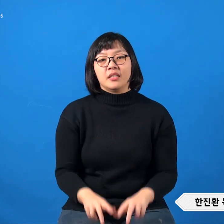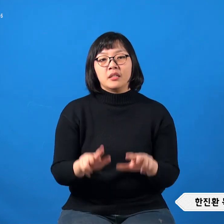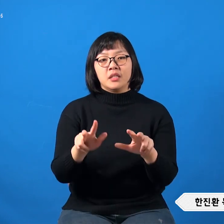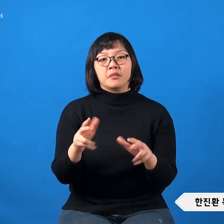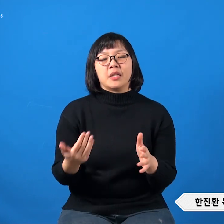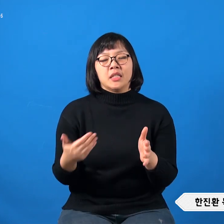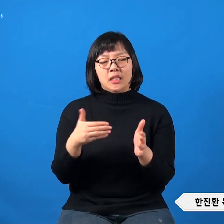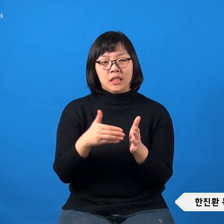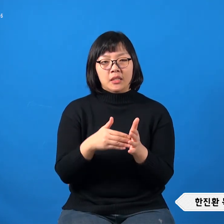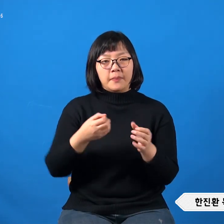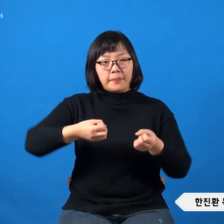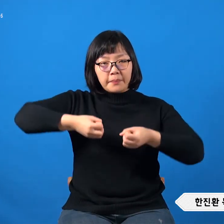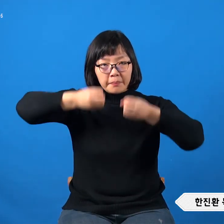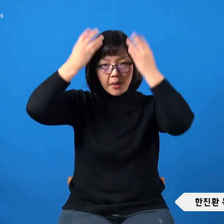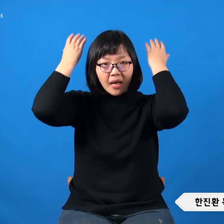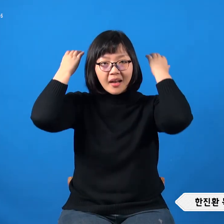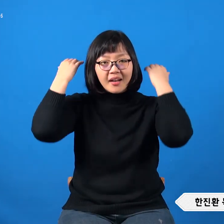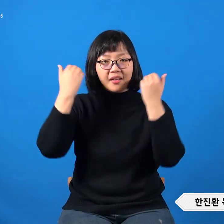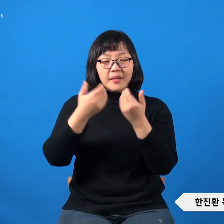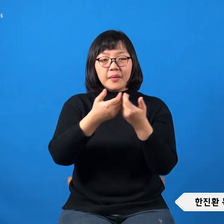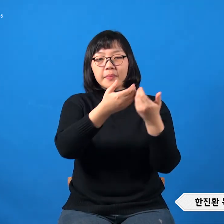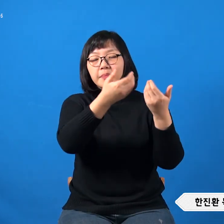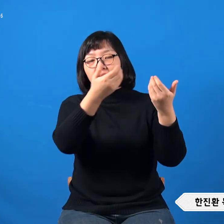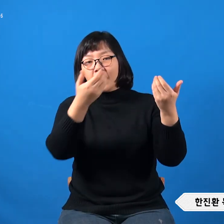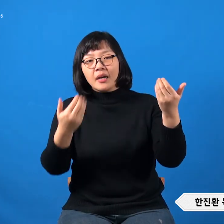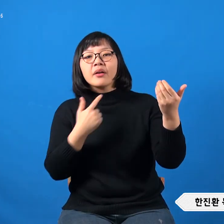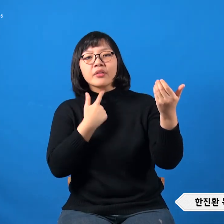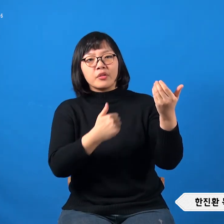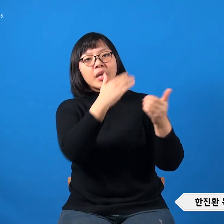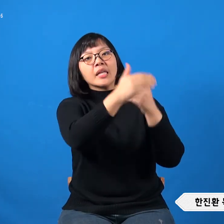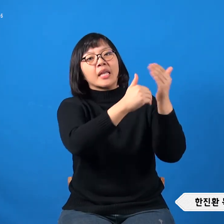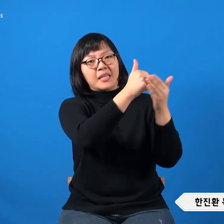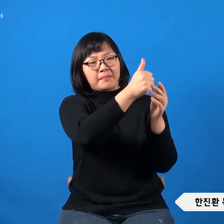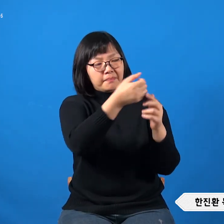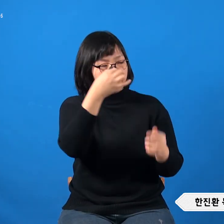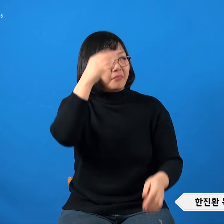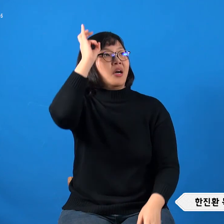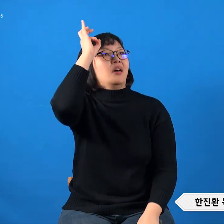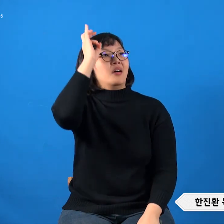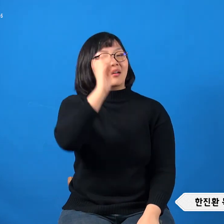그동안 까마득하게 떠나 살았던 하나님이었다고 합니다.